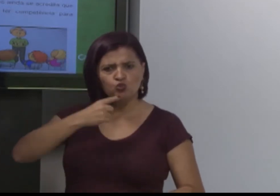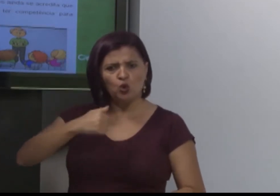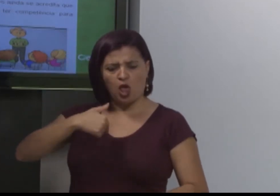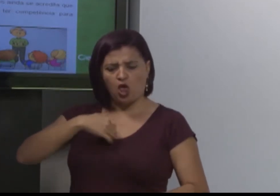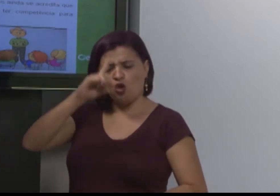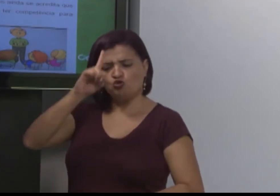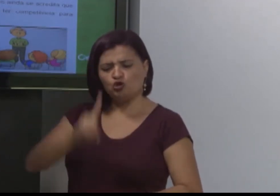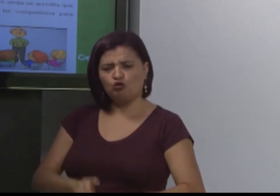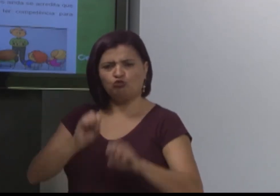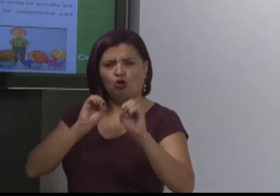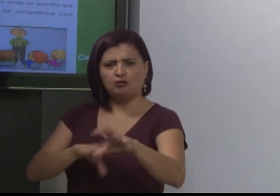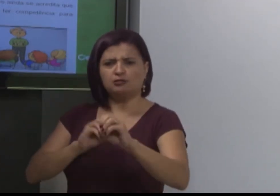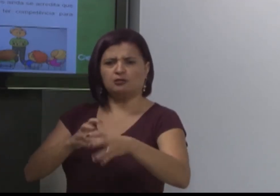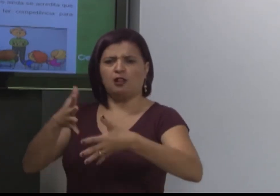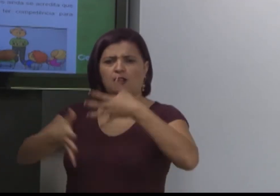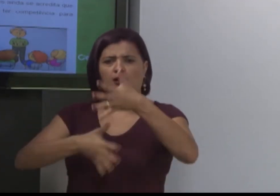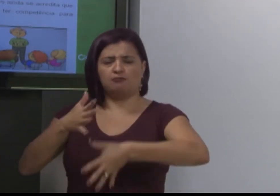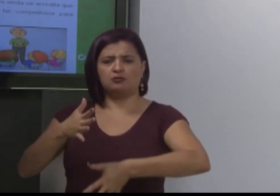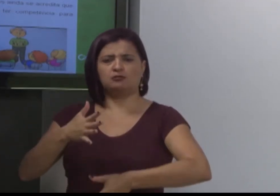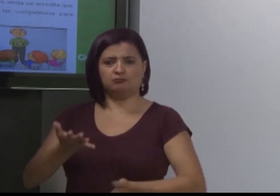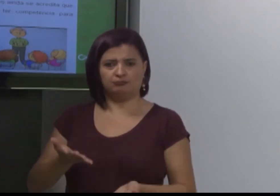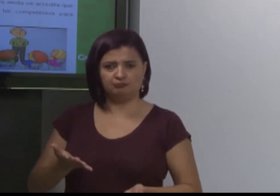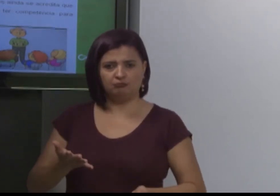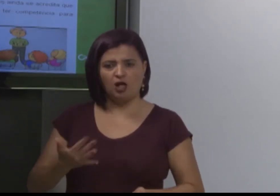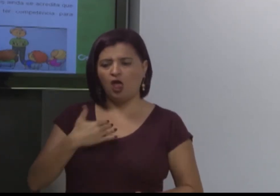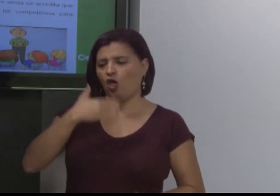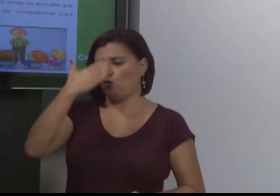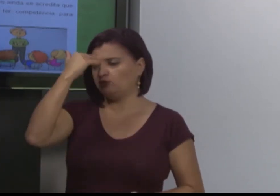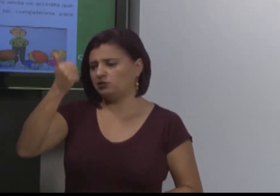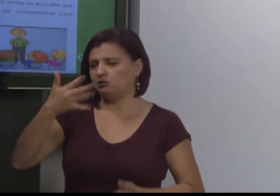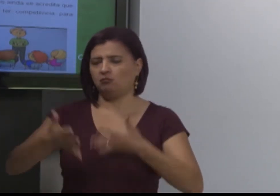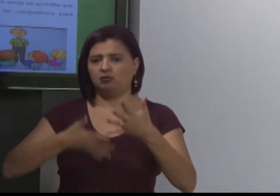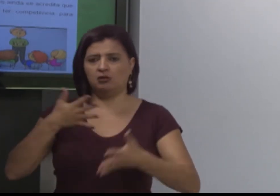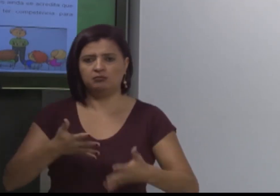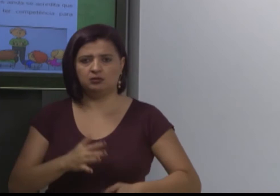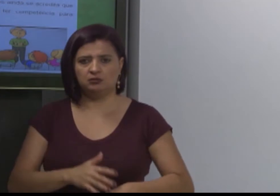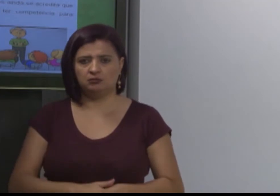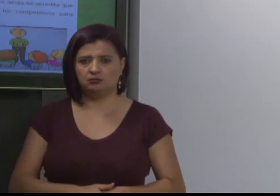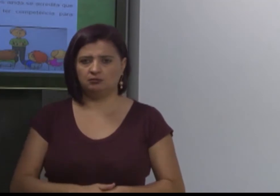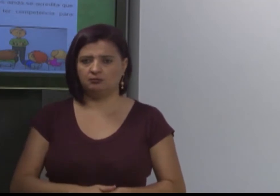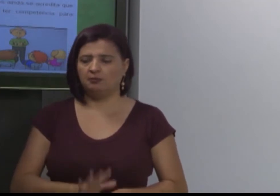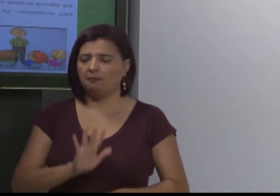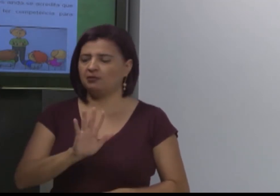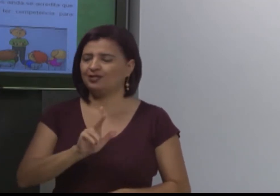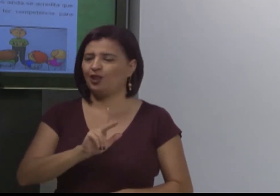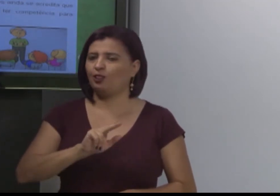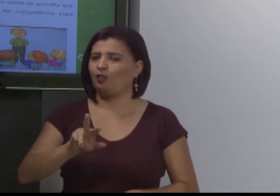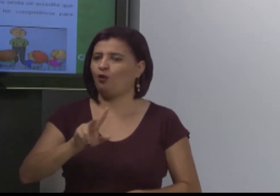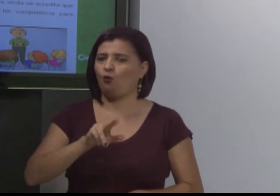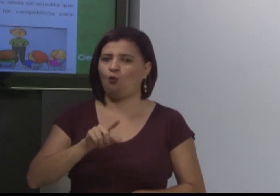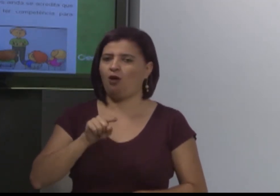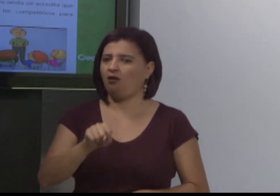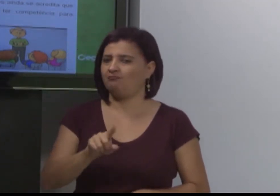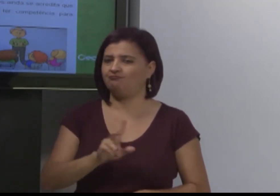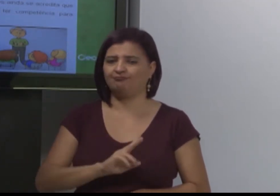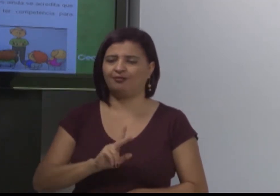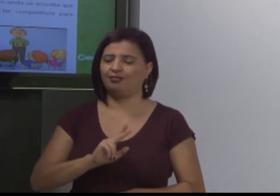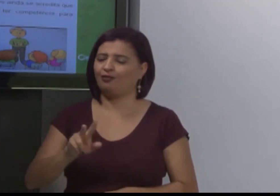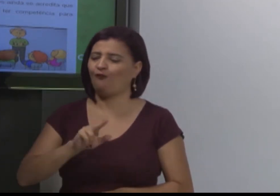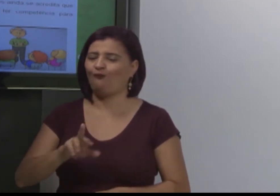por exemplo, eu sou surda, eu tenho o direito de ensinar a língua de sinais. Eu sei a língua de sinais, mas não é bem